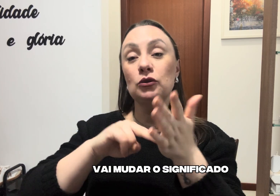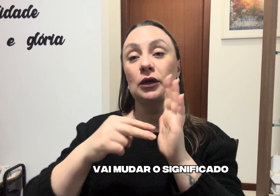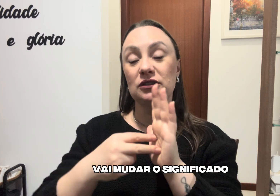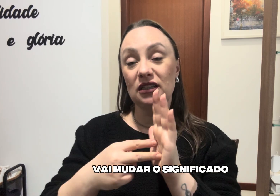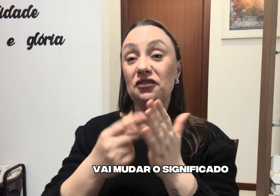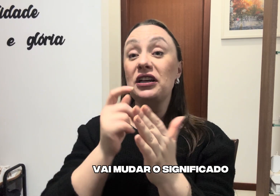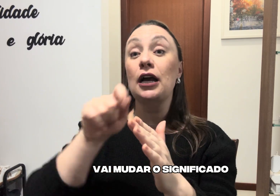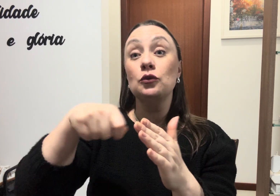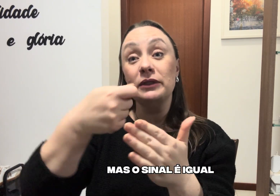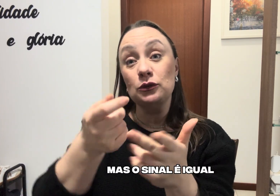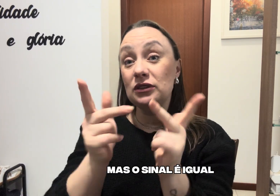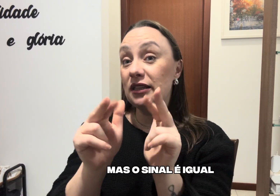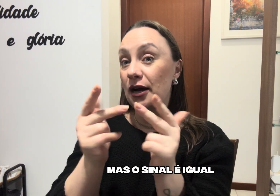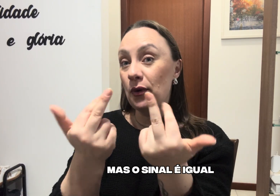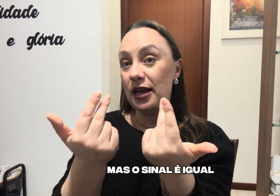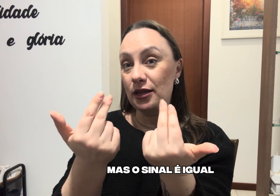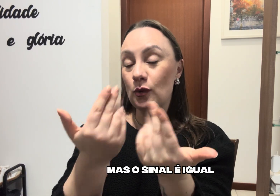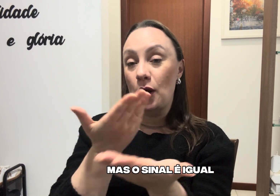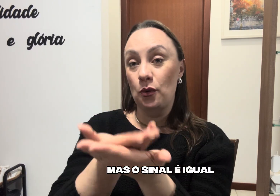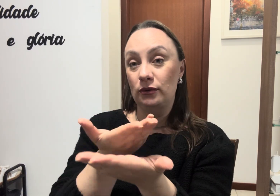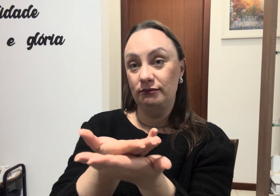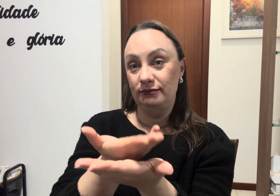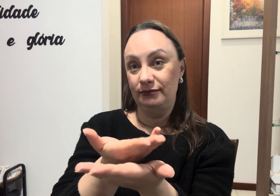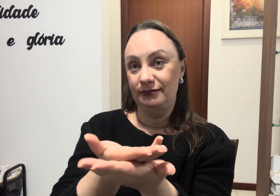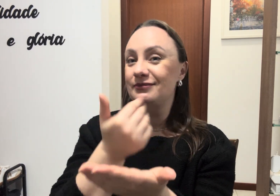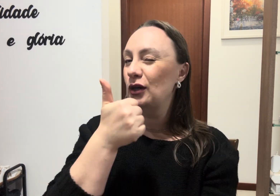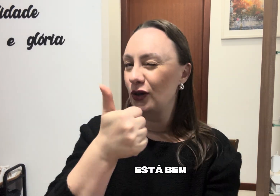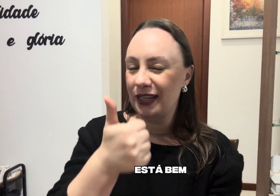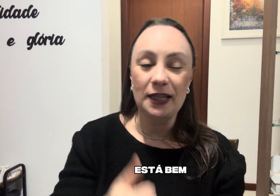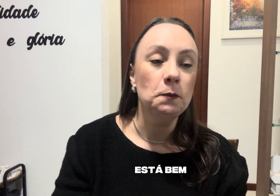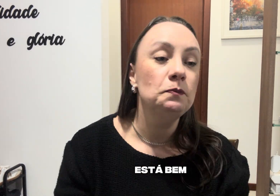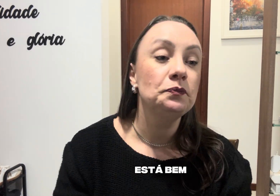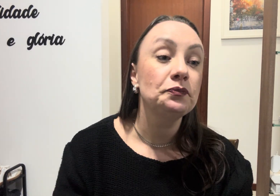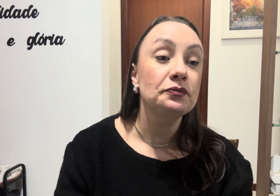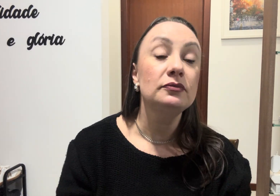o significado, mas o sinal é igual, ok?